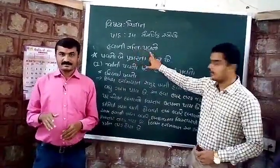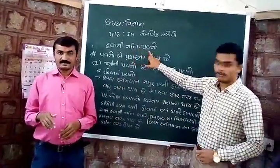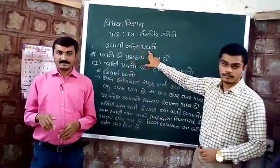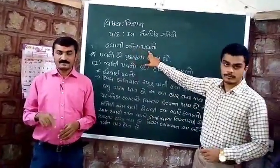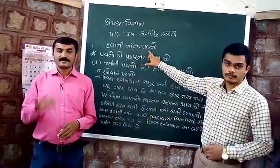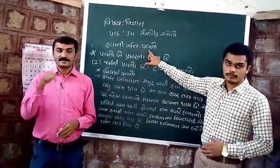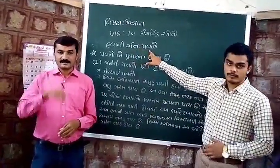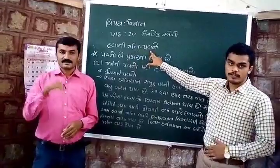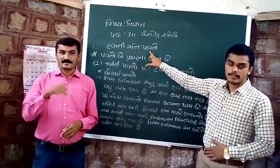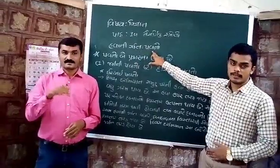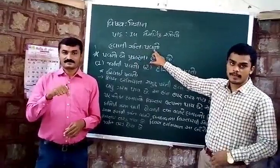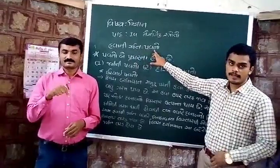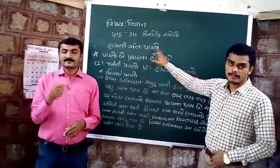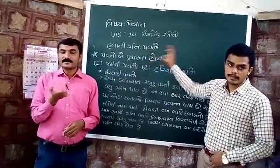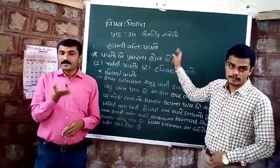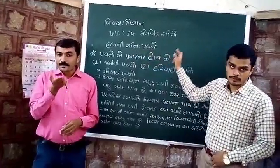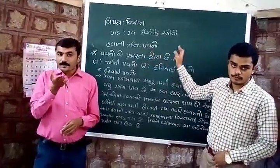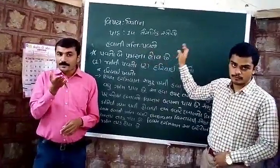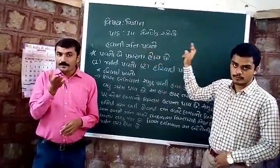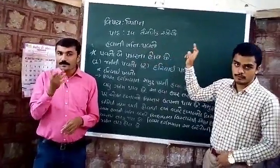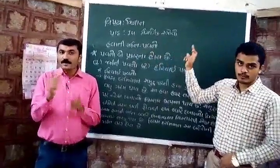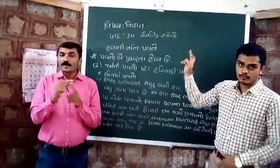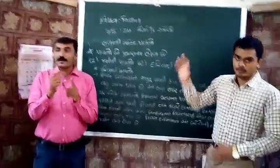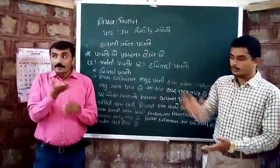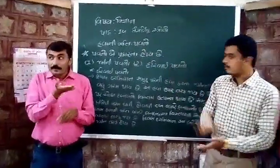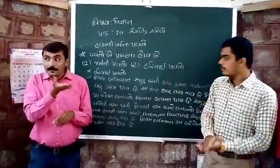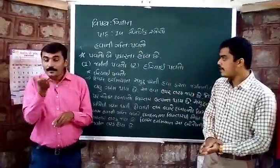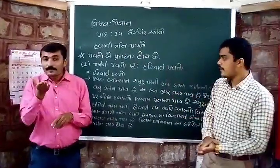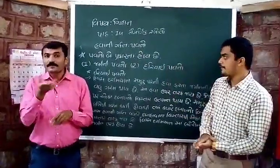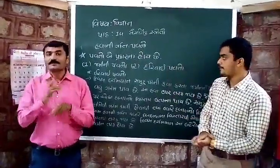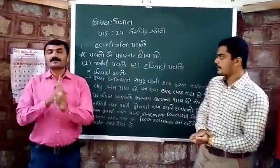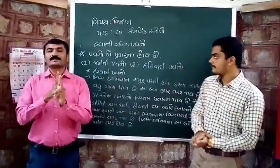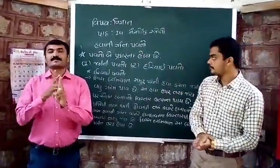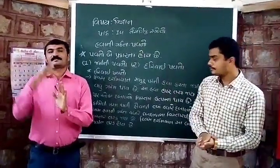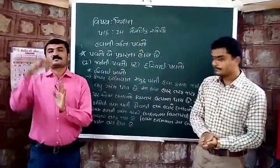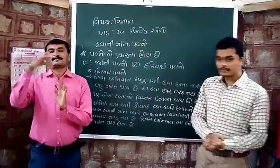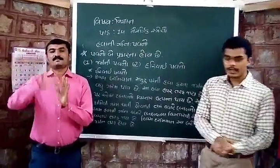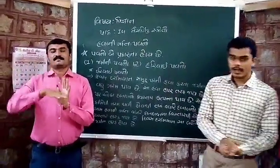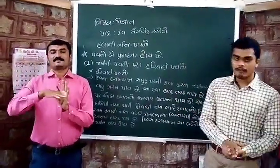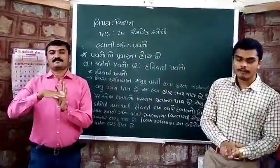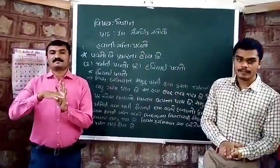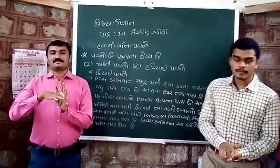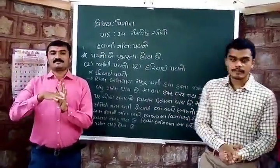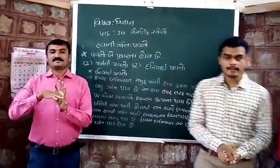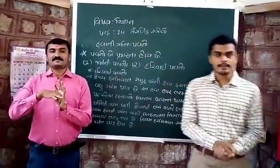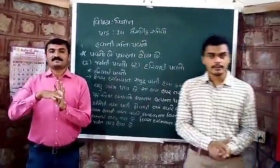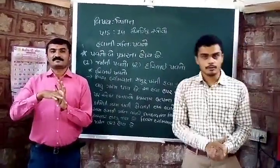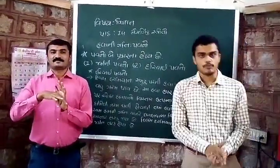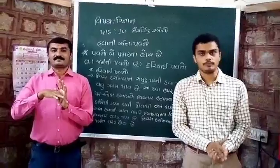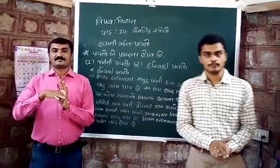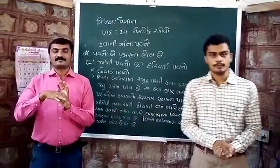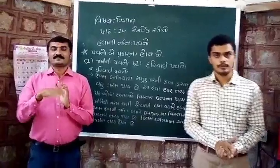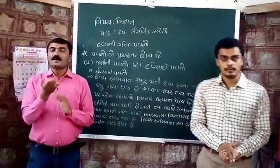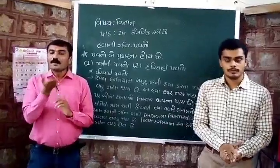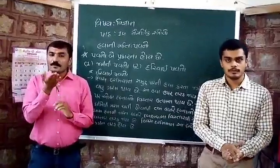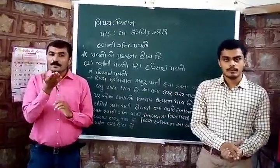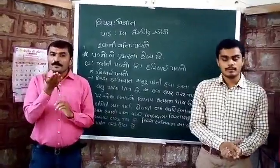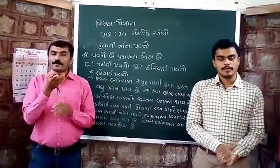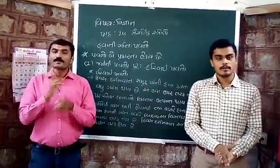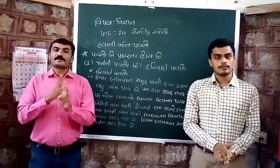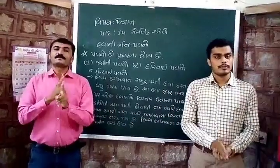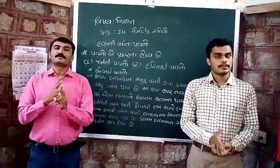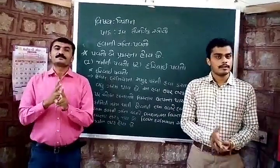પવન વિશે માહિતી મેળવી છે. જેમાં હવા વિશે આપણે વાત કરીએ તો